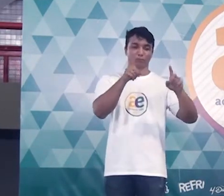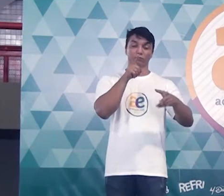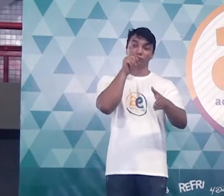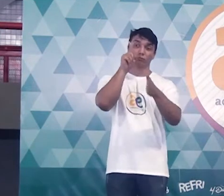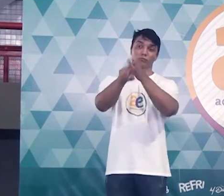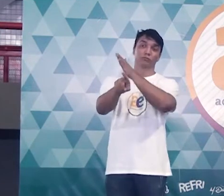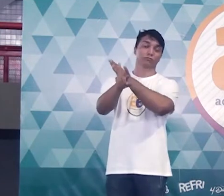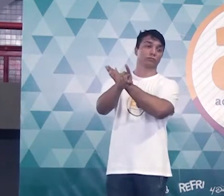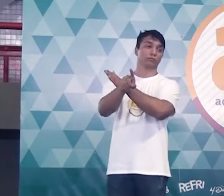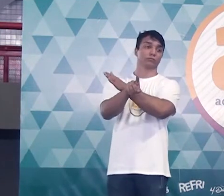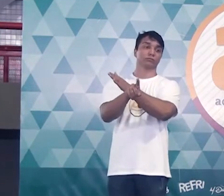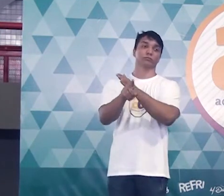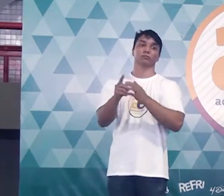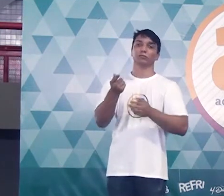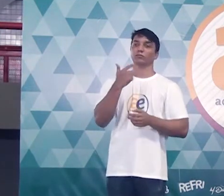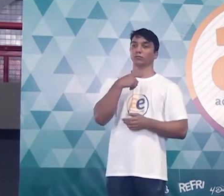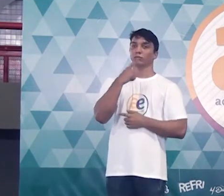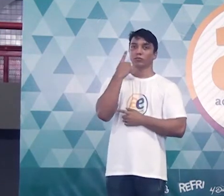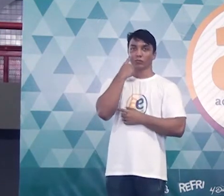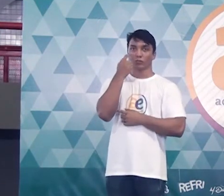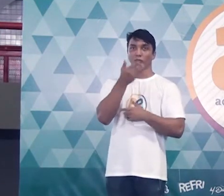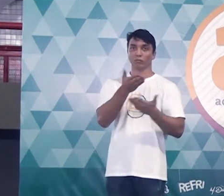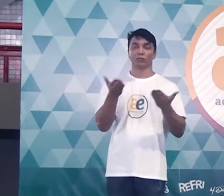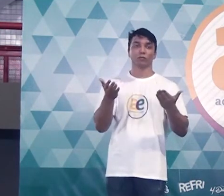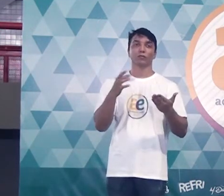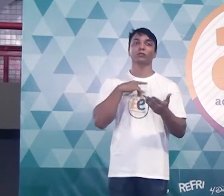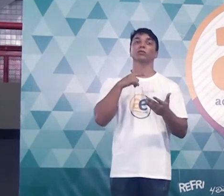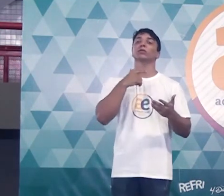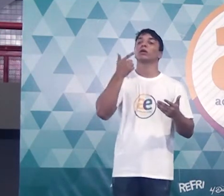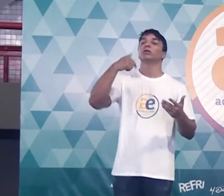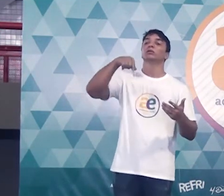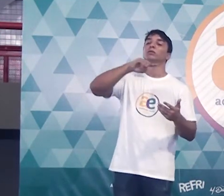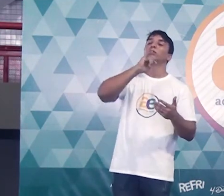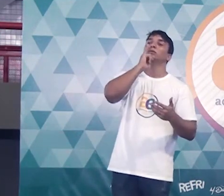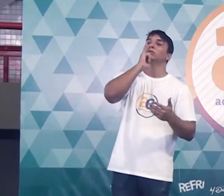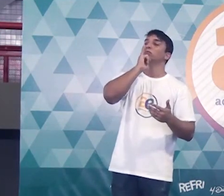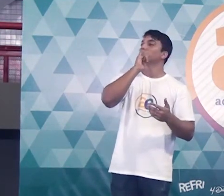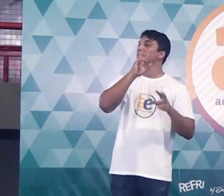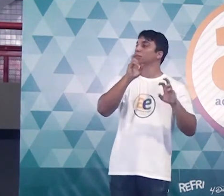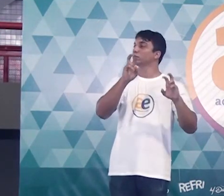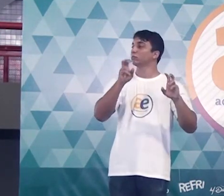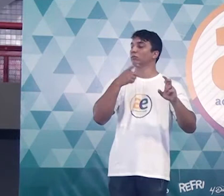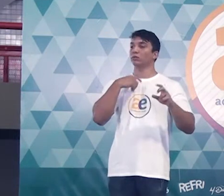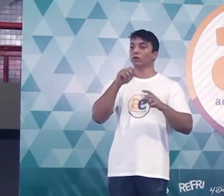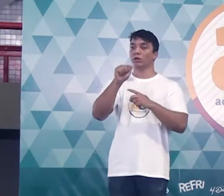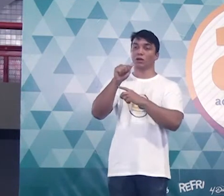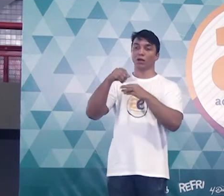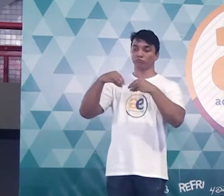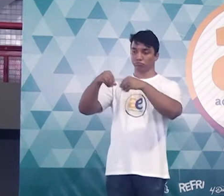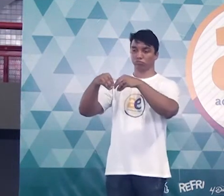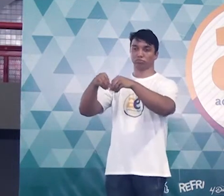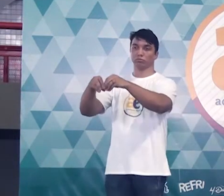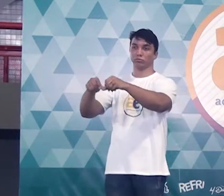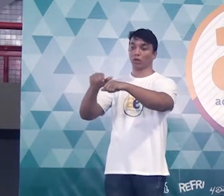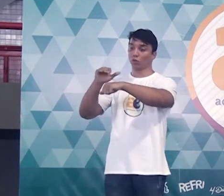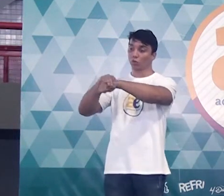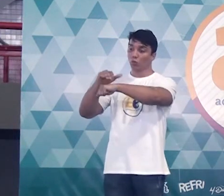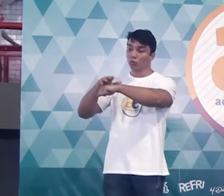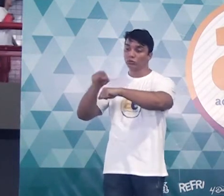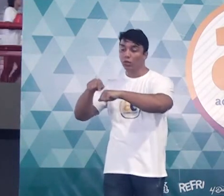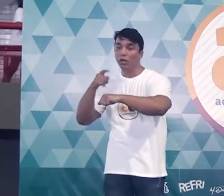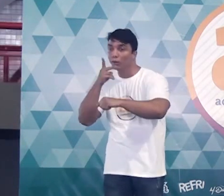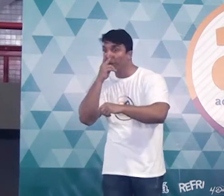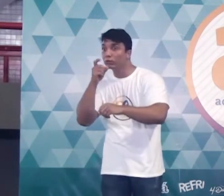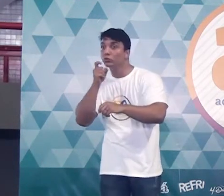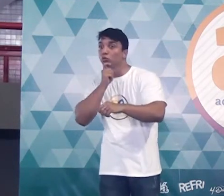pergunto a vocês, futuros universitários, quando a gente fala, por exemplo, que a areia durante a noite já está